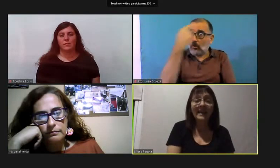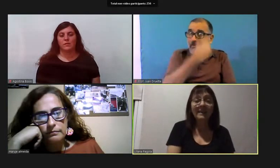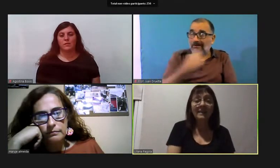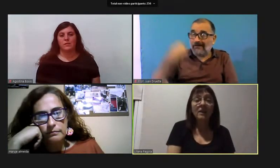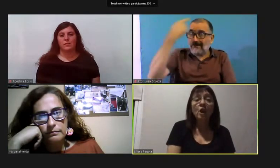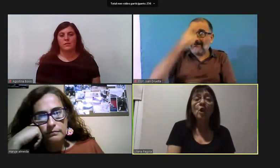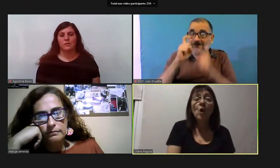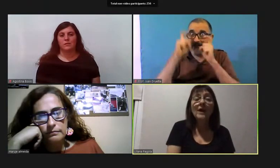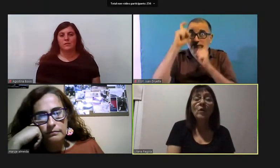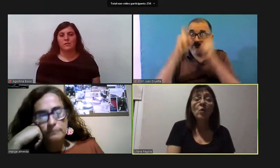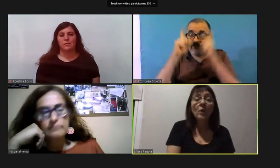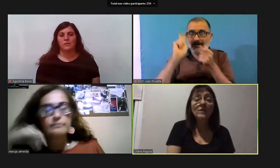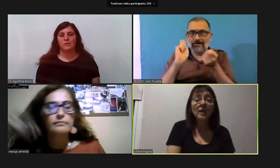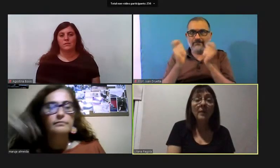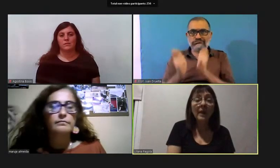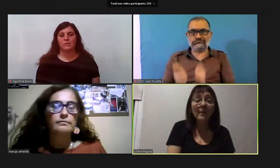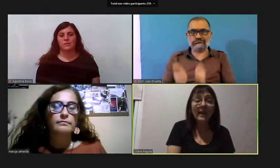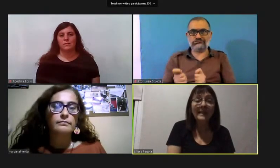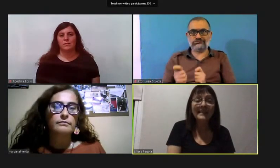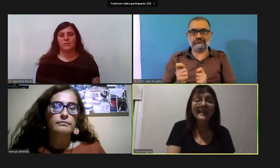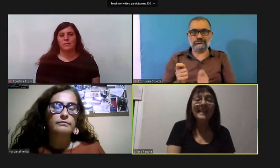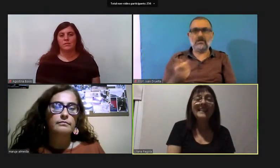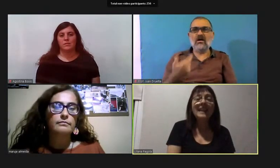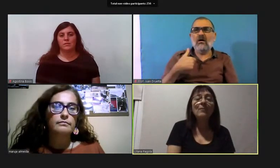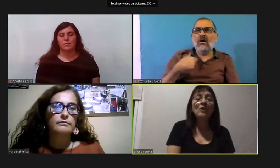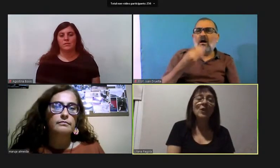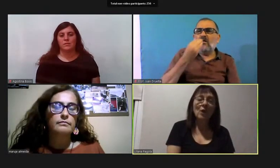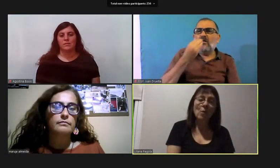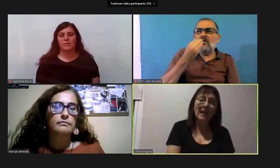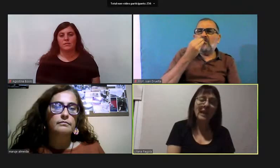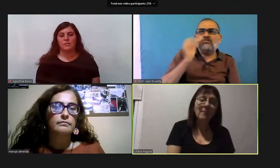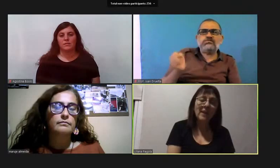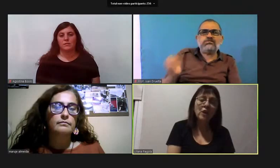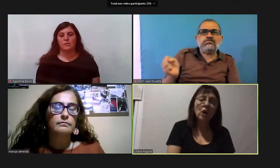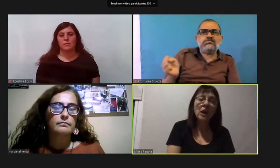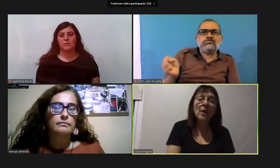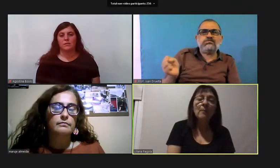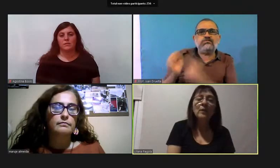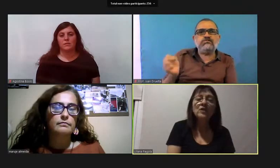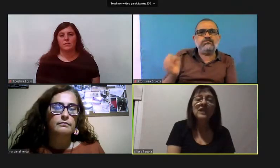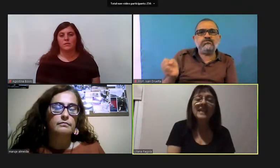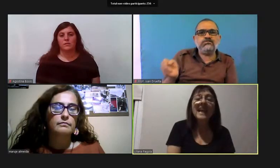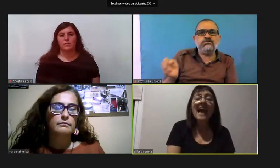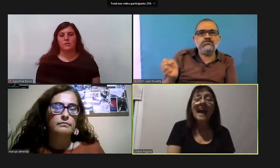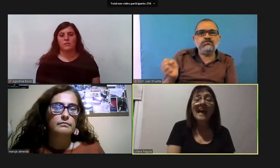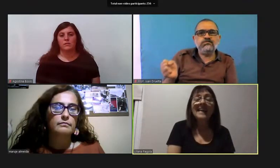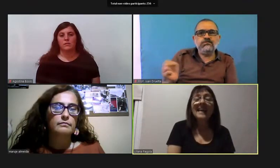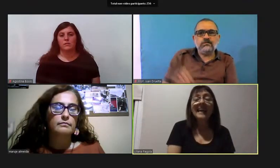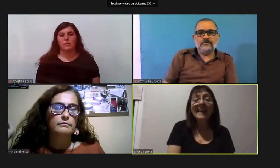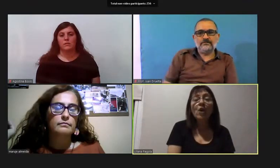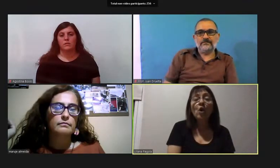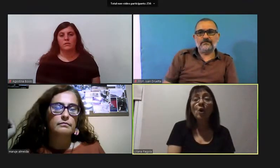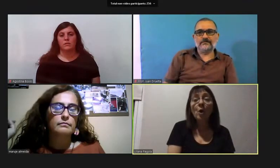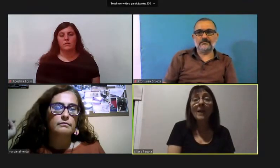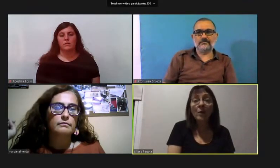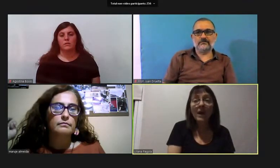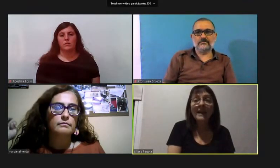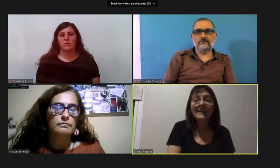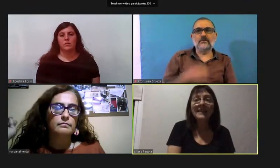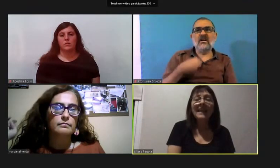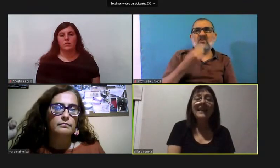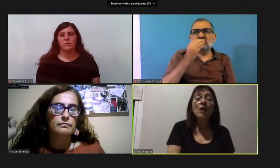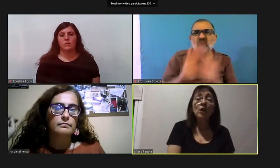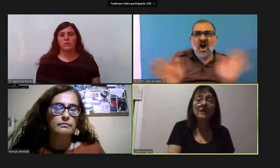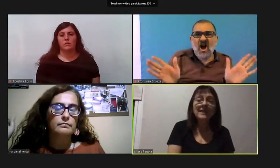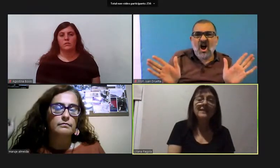hay. No hay conjugaciones verbales, digamos, como en el español, pero sí hay rasgos no